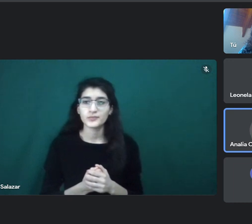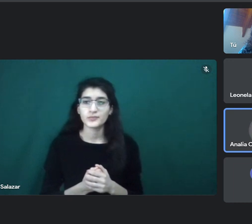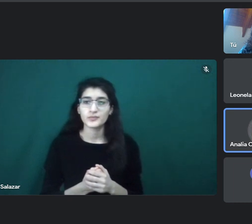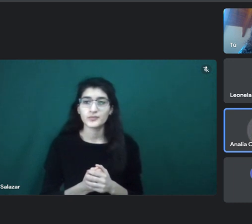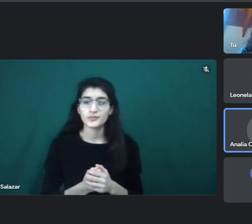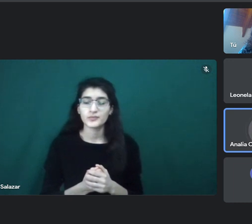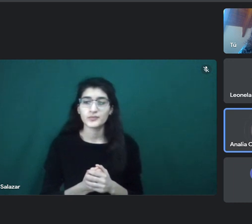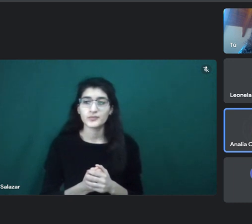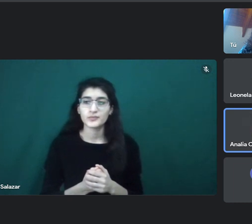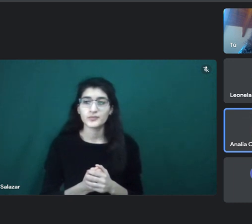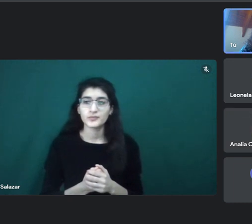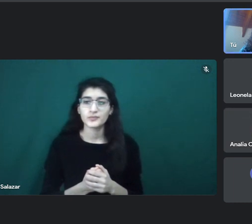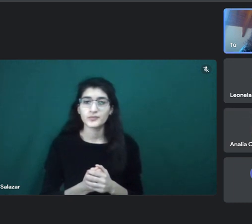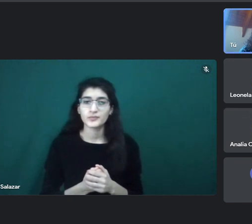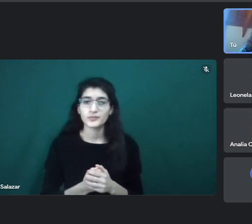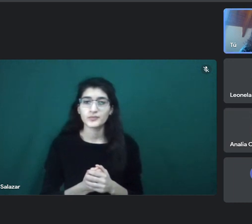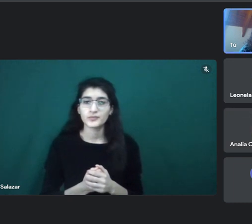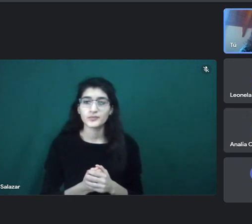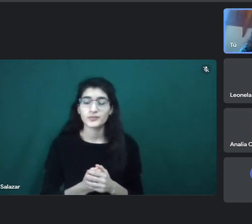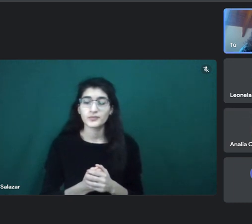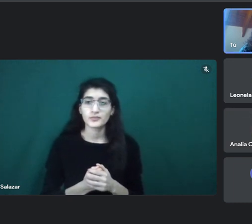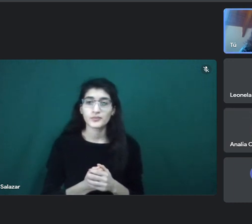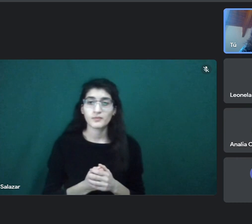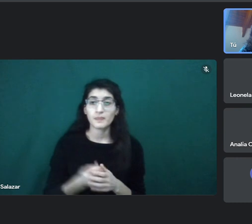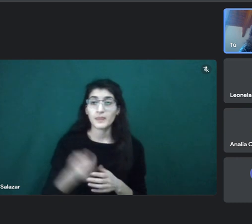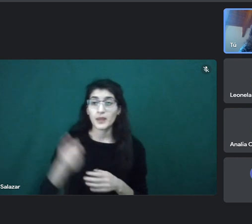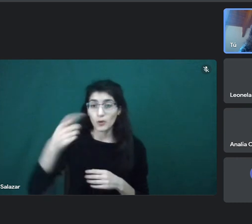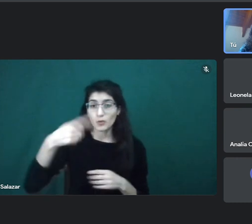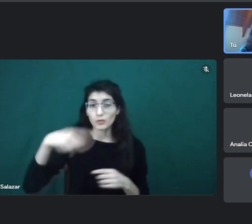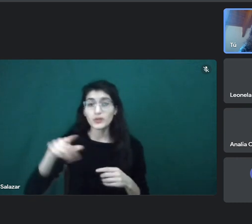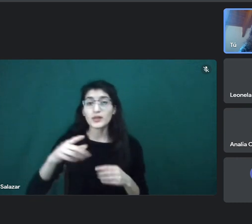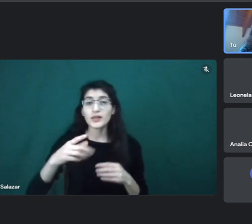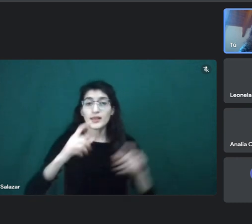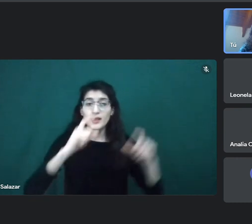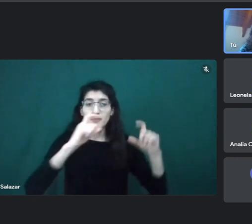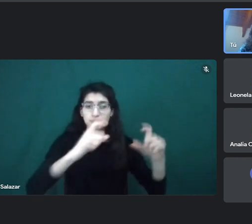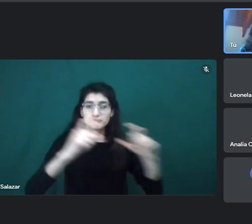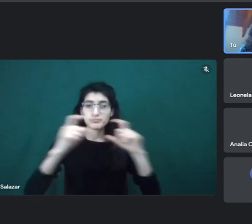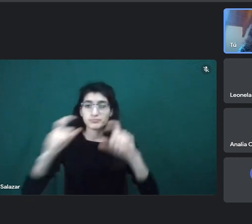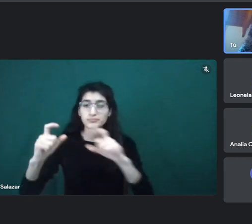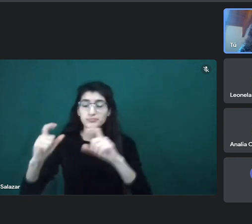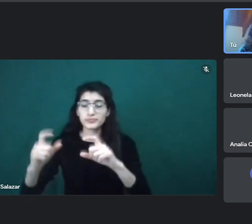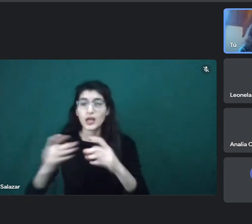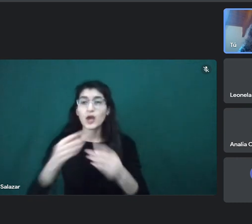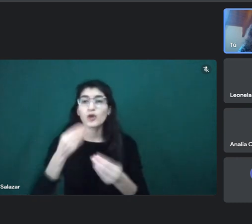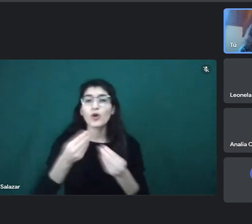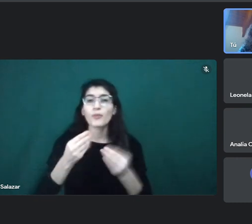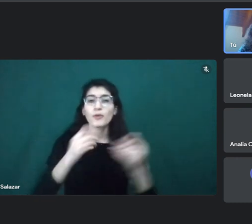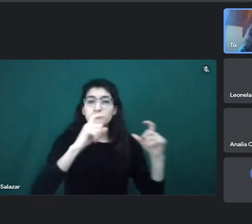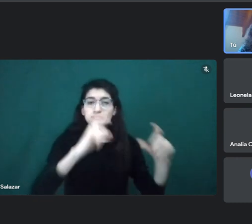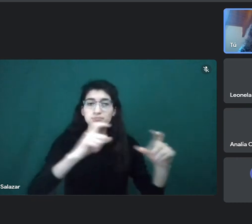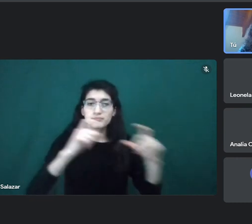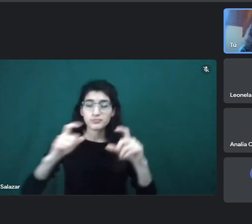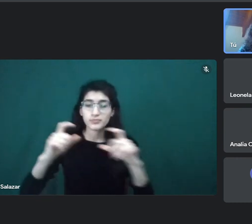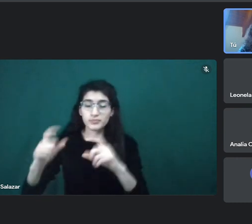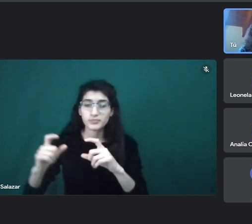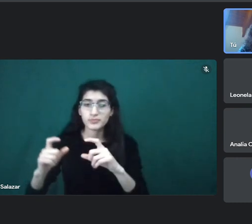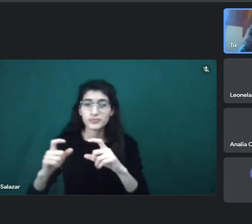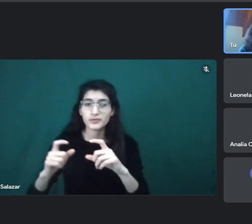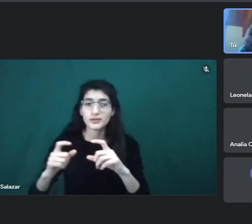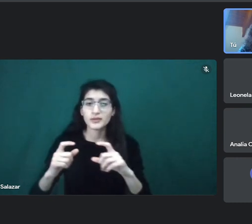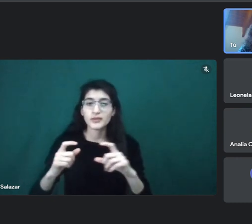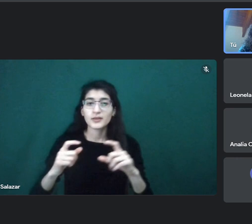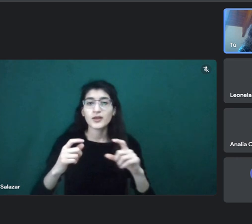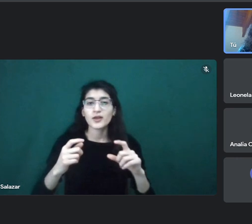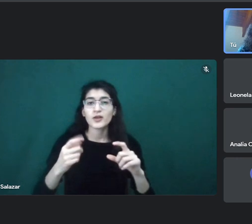sería... Si ustedes lo separan en bloques, ¿cómo sería ese bloque? ¿Lo te cortan en infraestructura? ¿Sería la